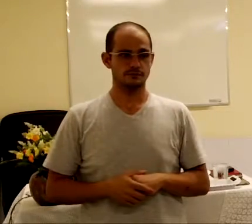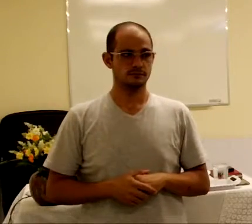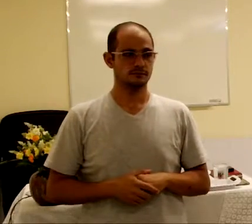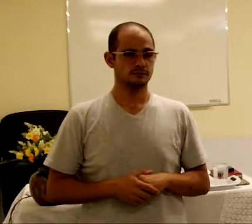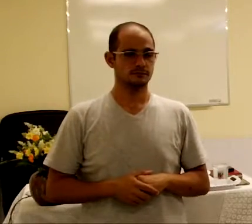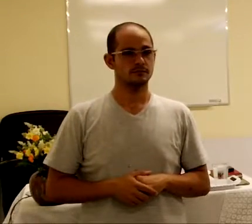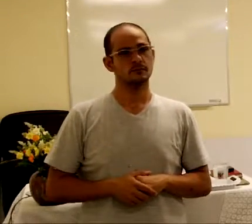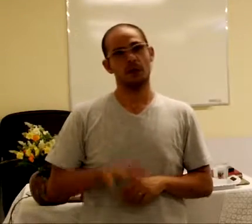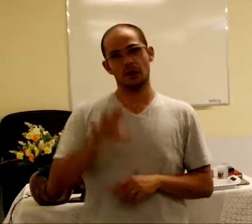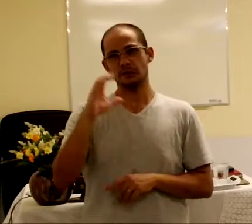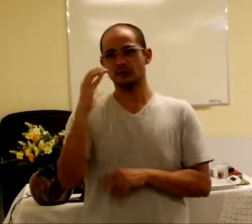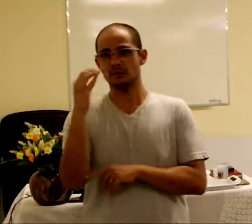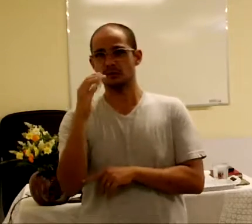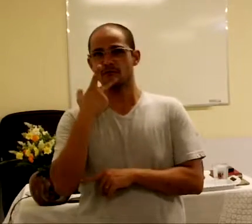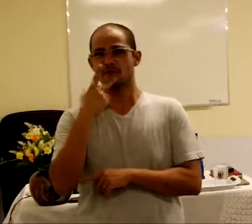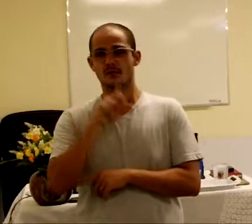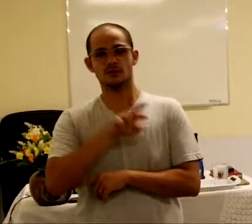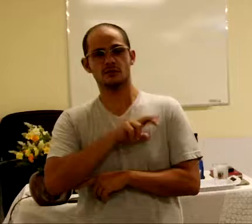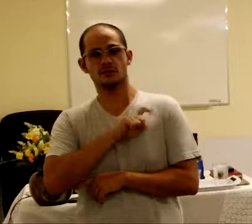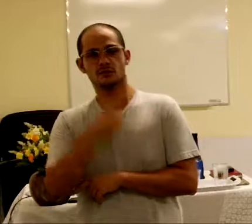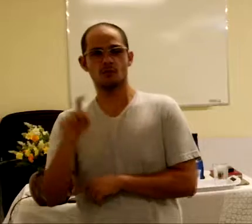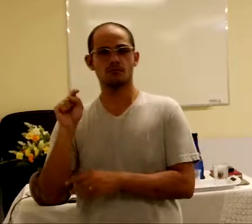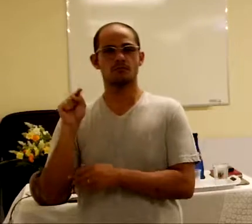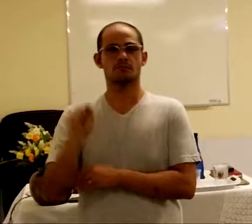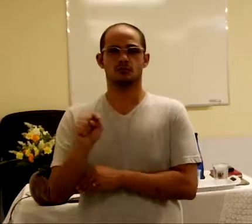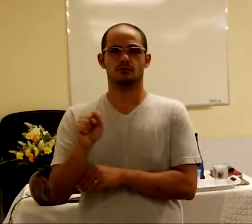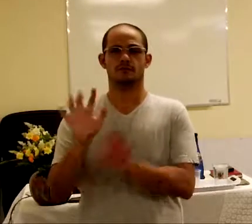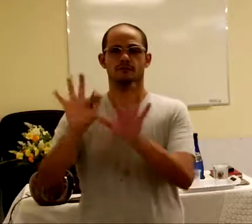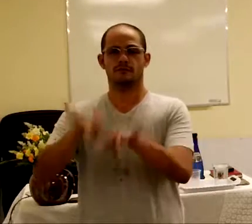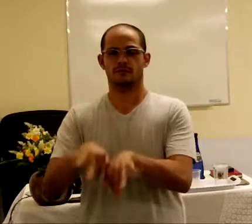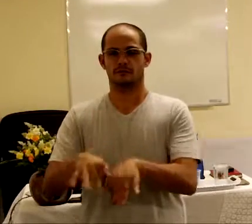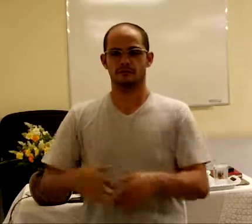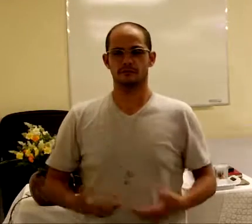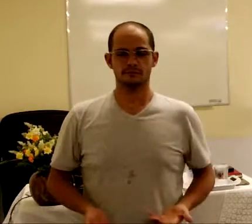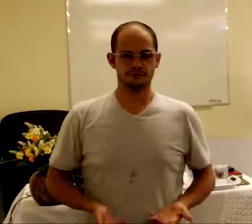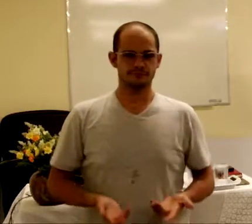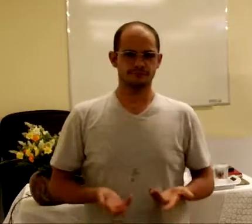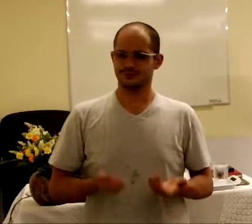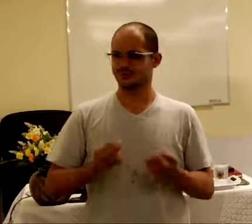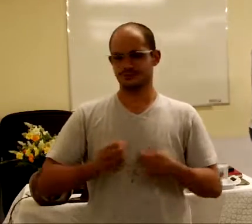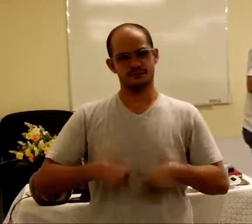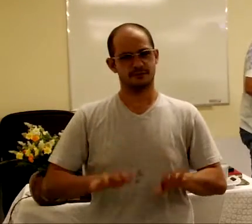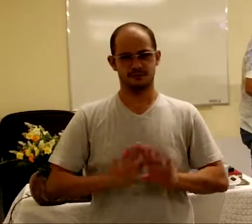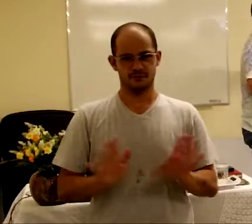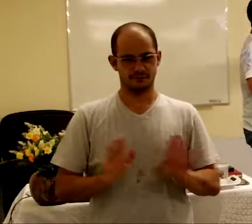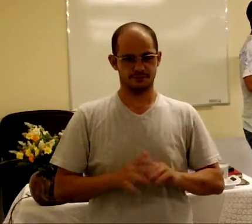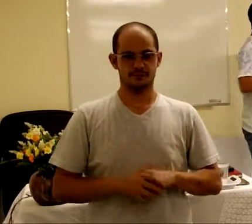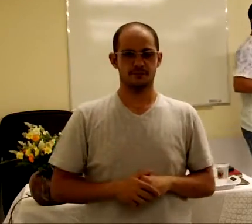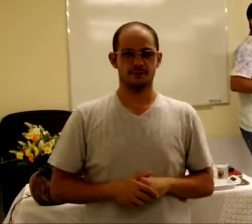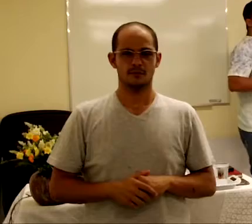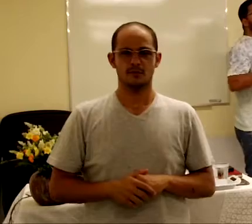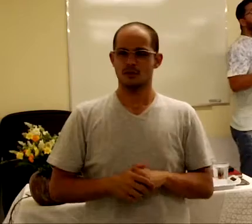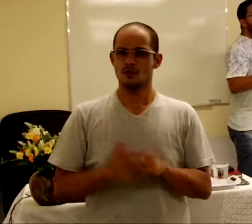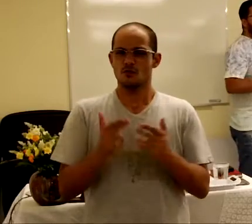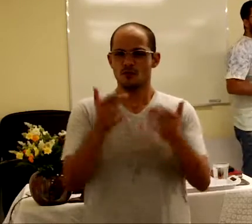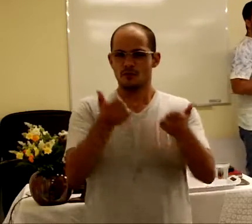A ciência diz que não e ponto. É a explicação final. Né? Não precisa ser assim, né, minha gente? Mas, como eu disse no começo,